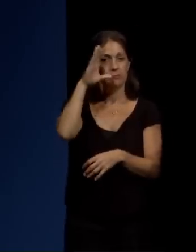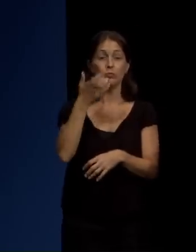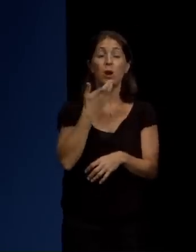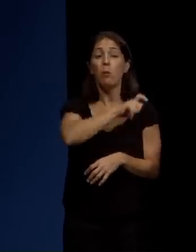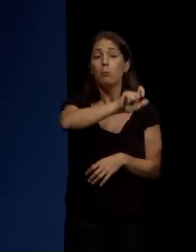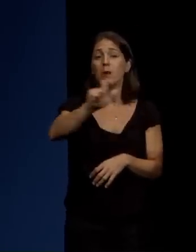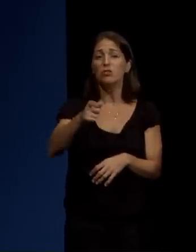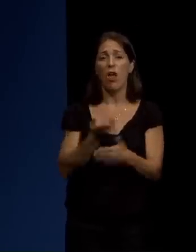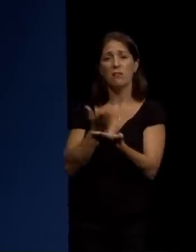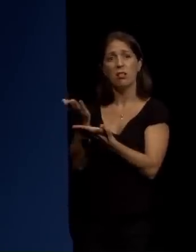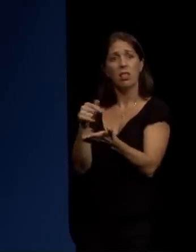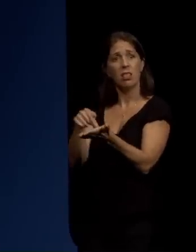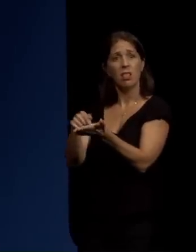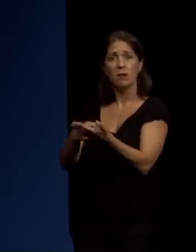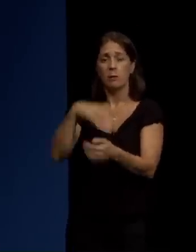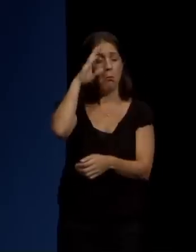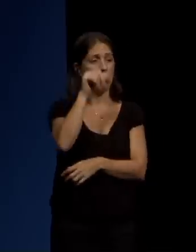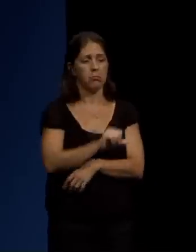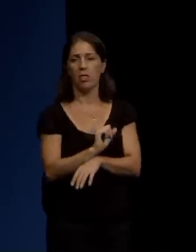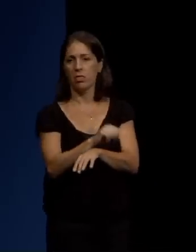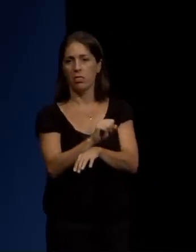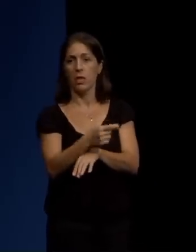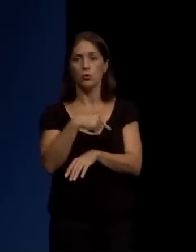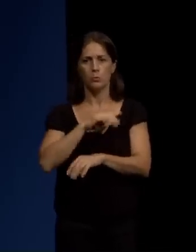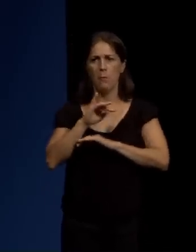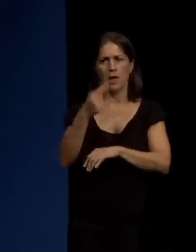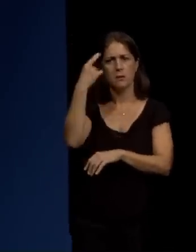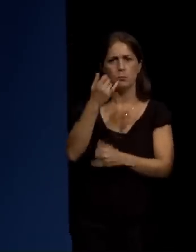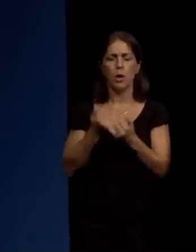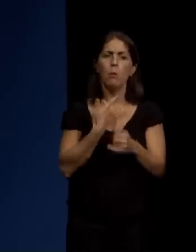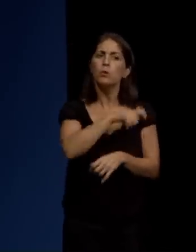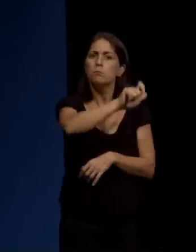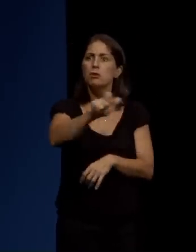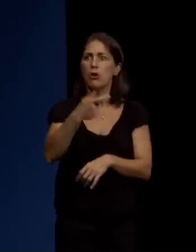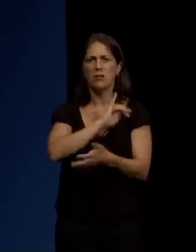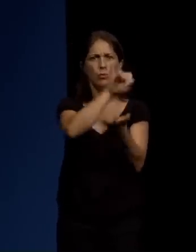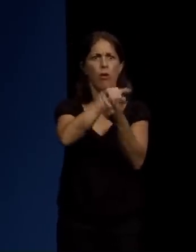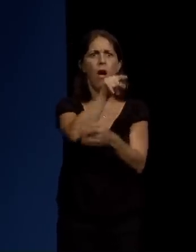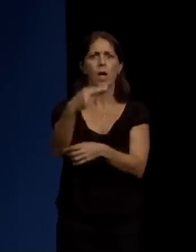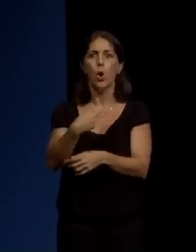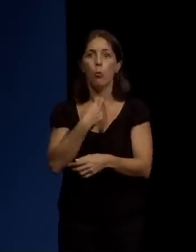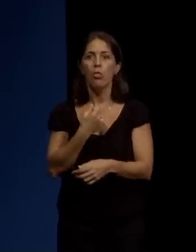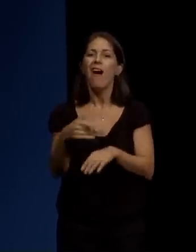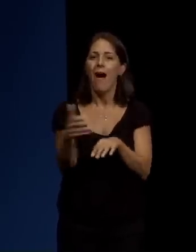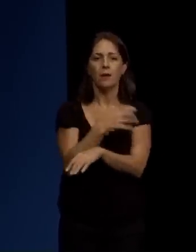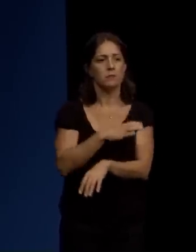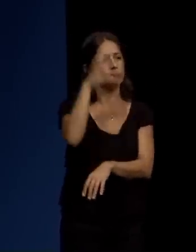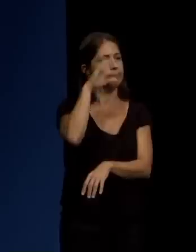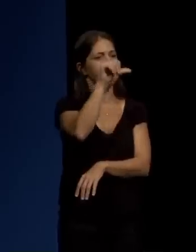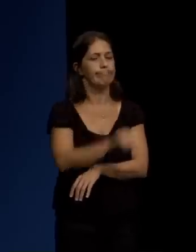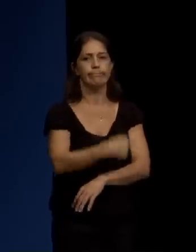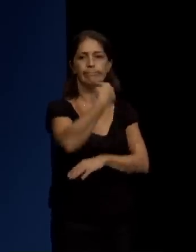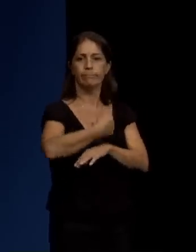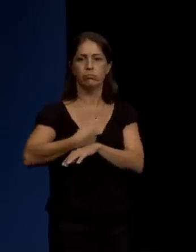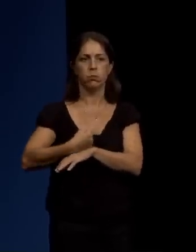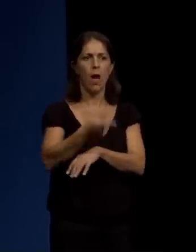da cidadanía. Sen embargo, en Marea sabemos que para ser a voz da cidadanía nas institucións temos que escoitar. Temos que escoitar